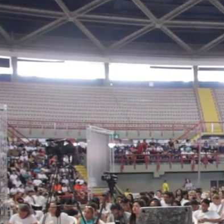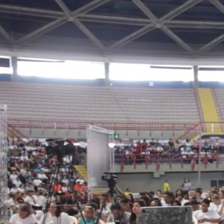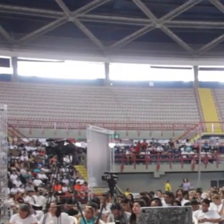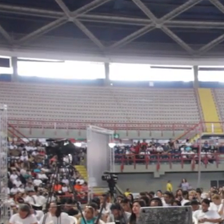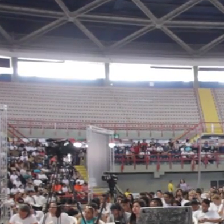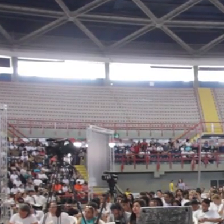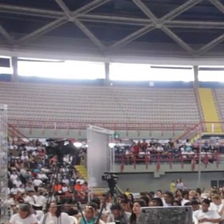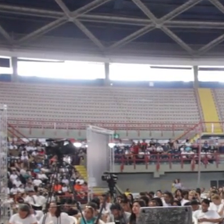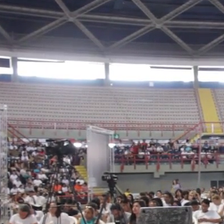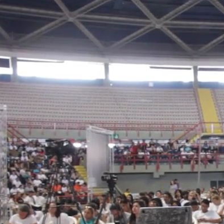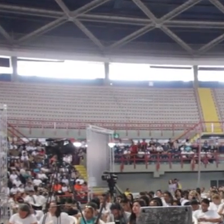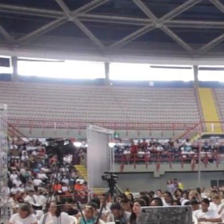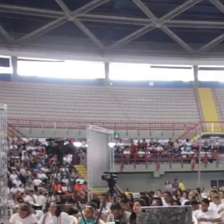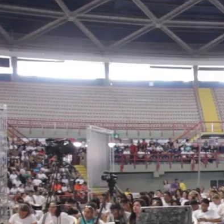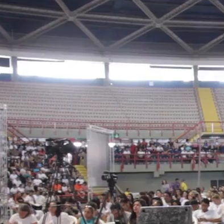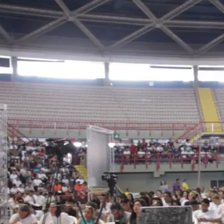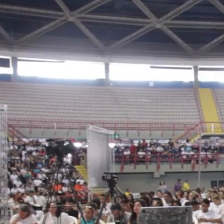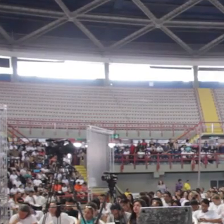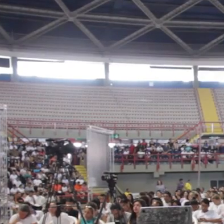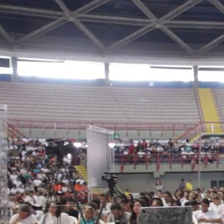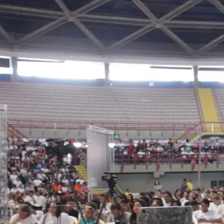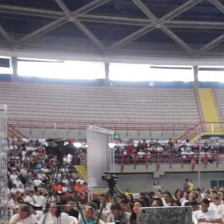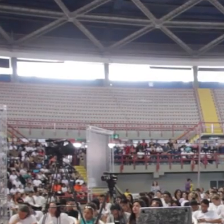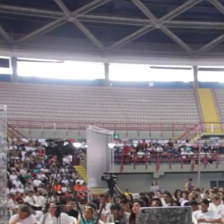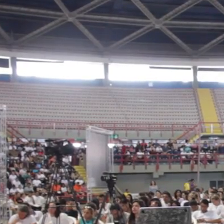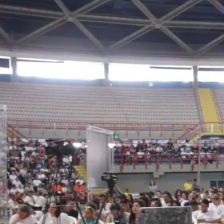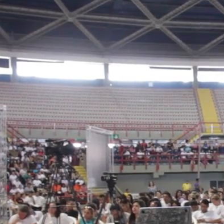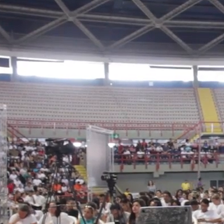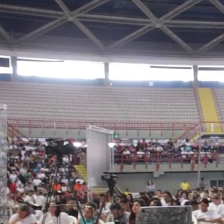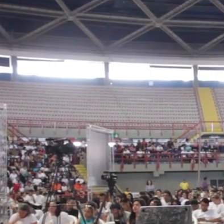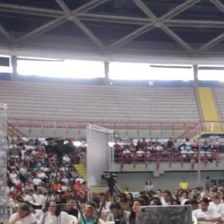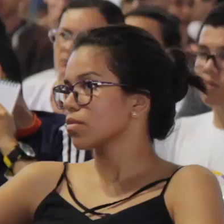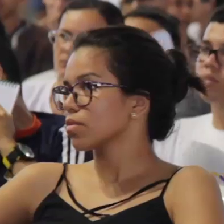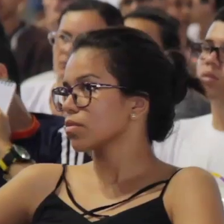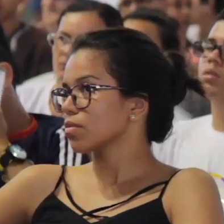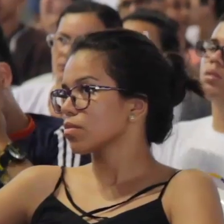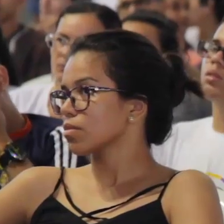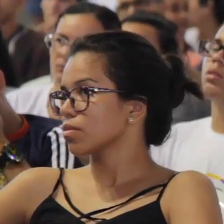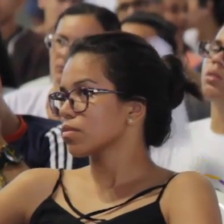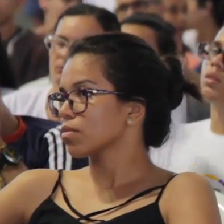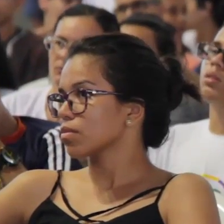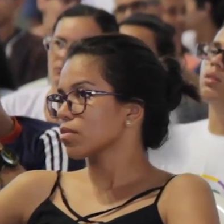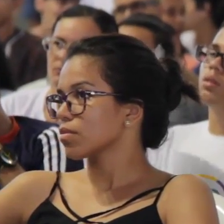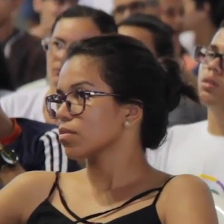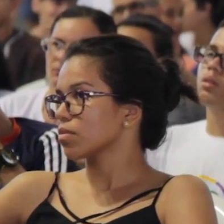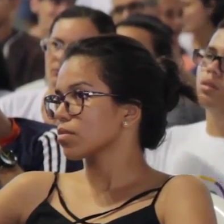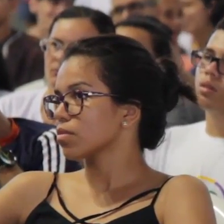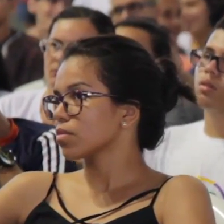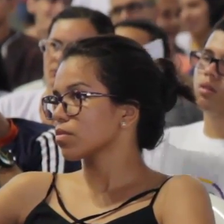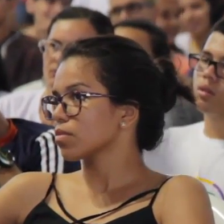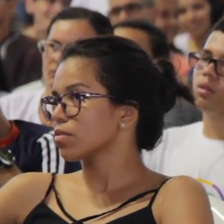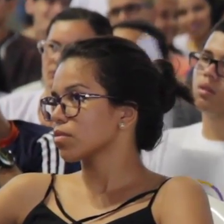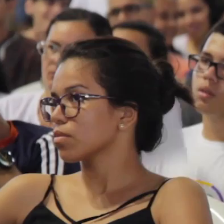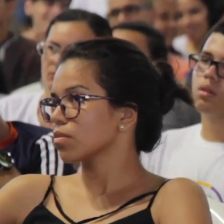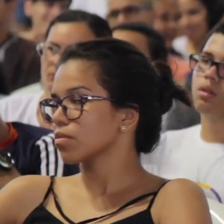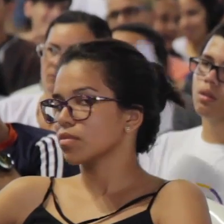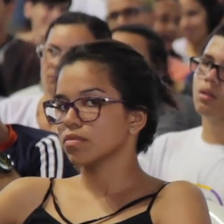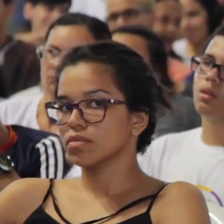No entanto, falta fiscalização do cumprimento da lei seca. No entanto, muitos